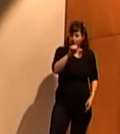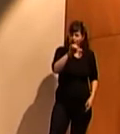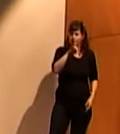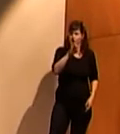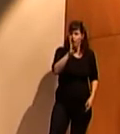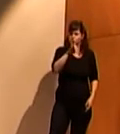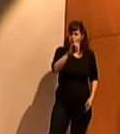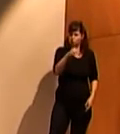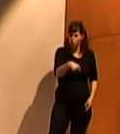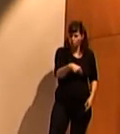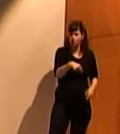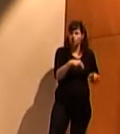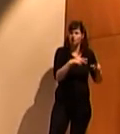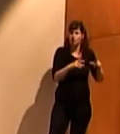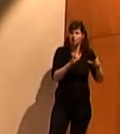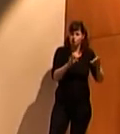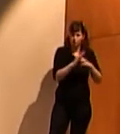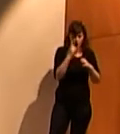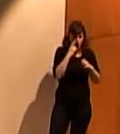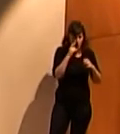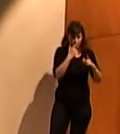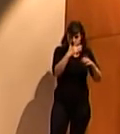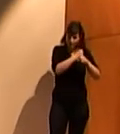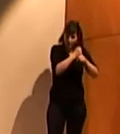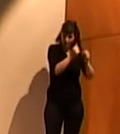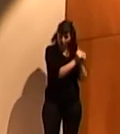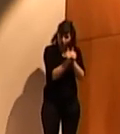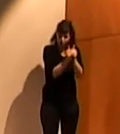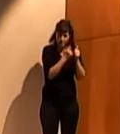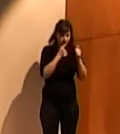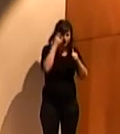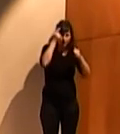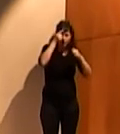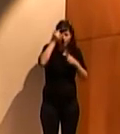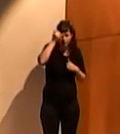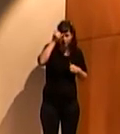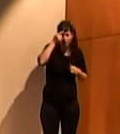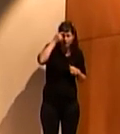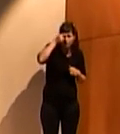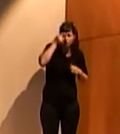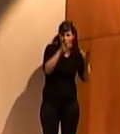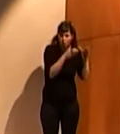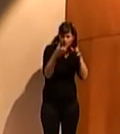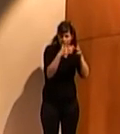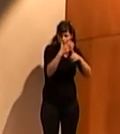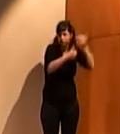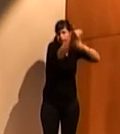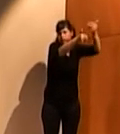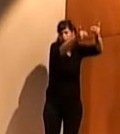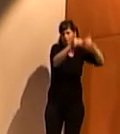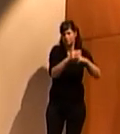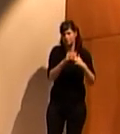Il y a une dynamique qui se crée, il y a de l'intelligence collective, et ça, c'est formidable. Voilà, je voulais partager avec vous ce